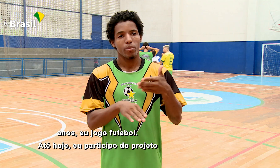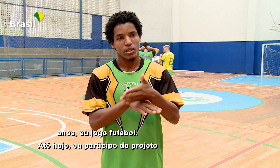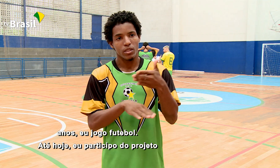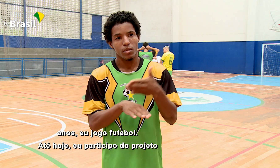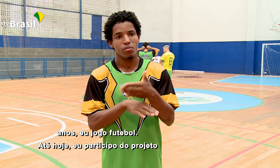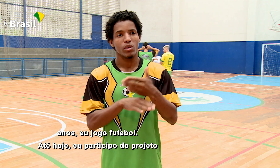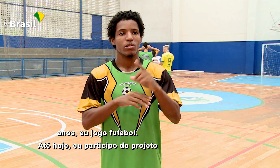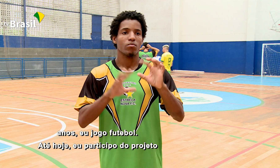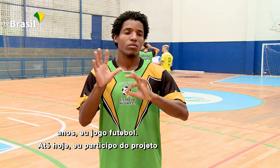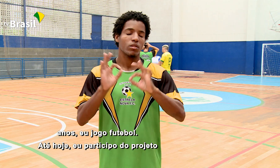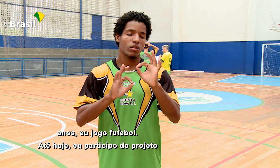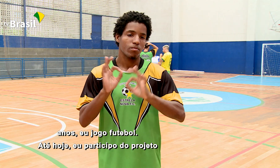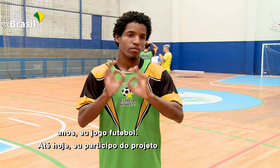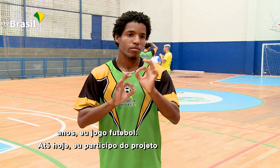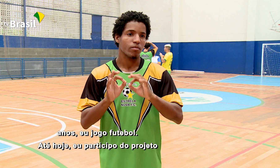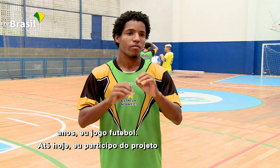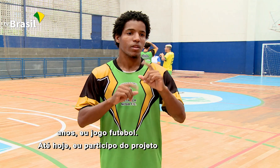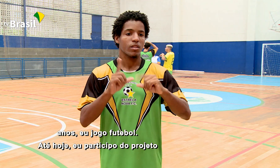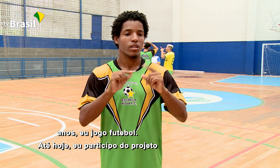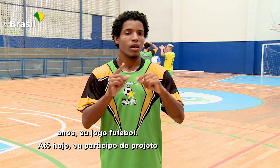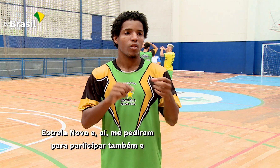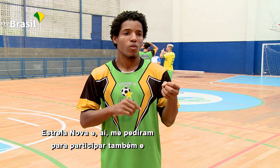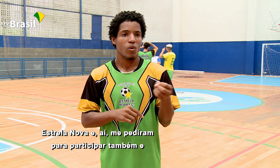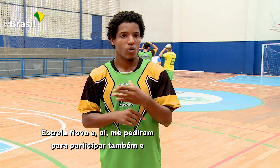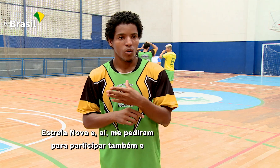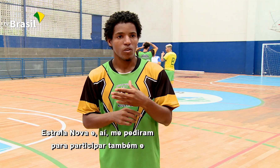Até hoje eu participo do projeto Estrela Nova.